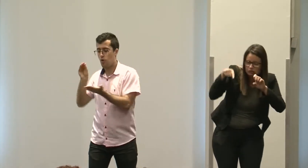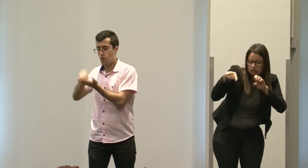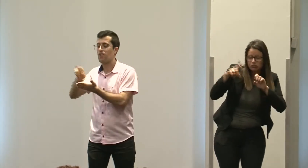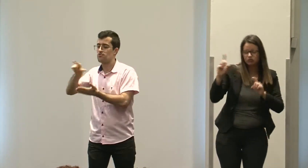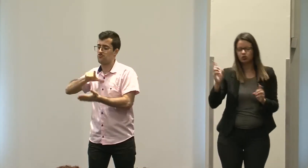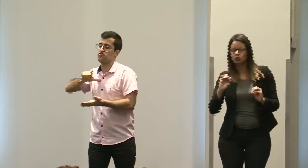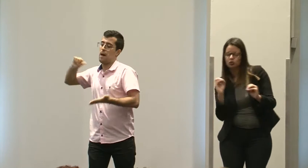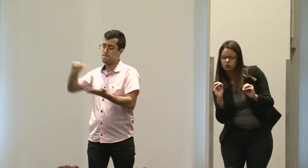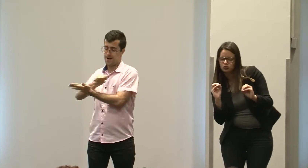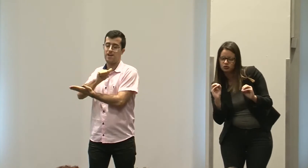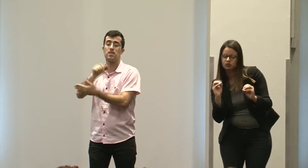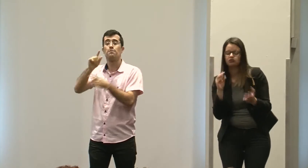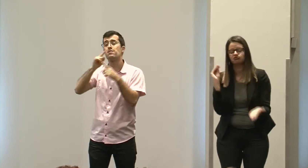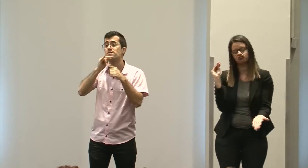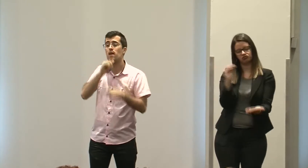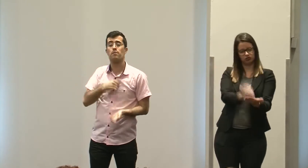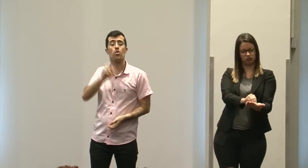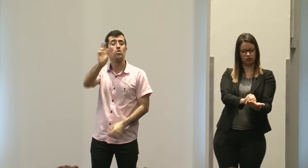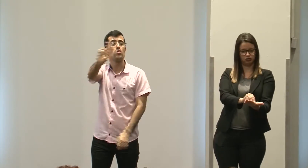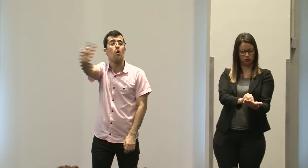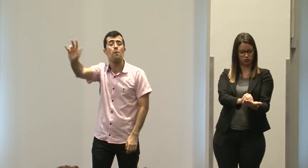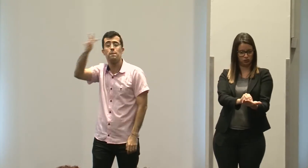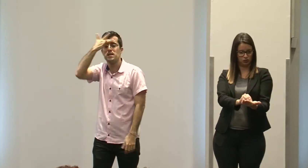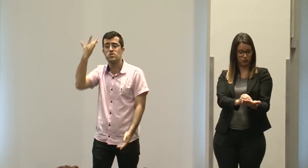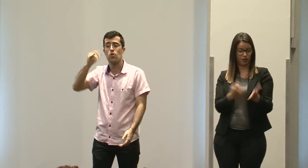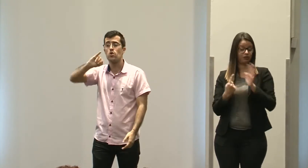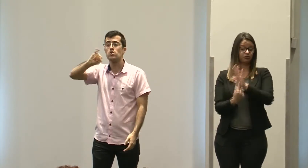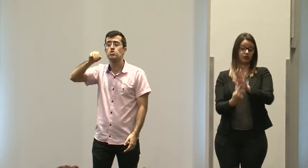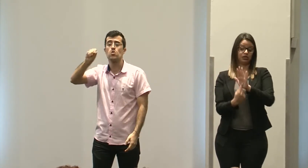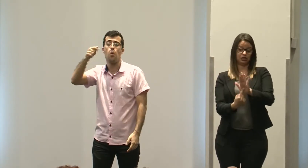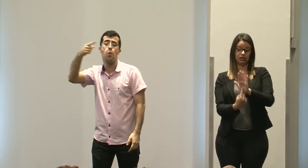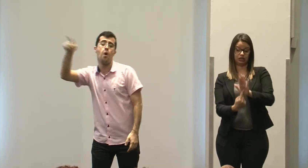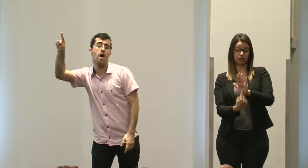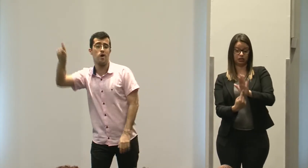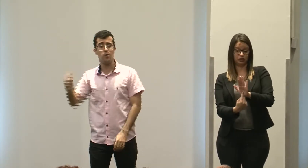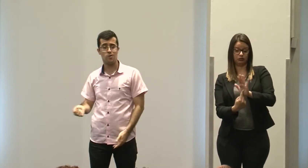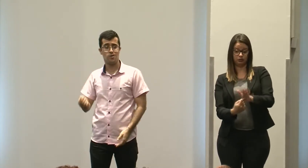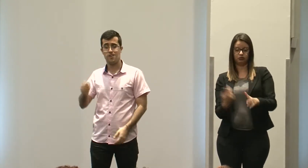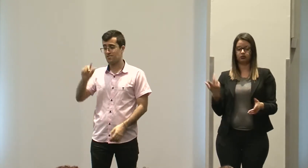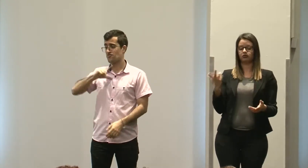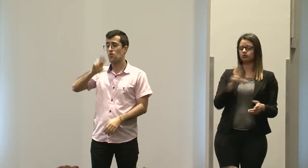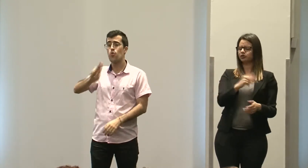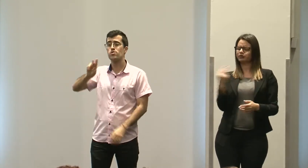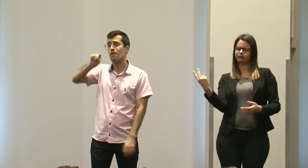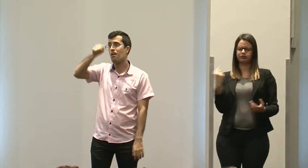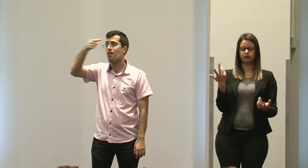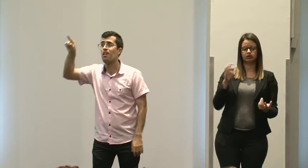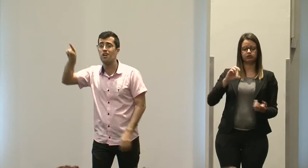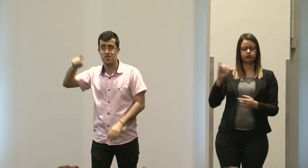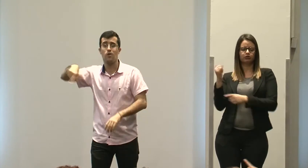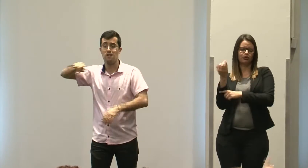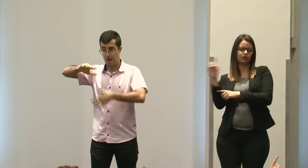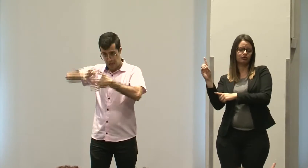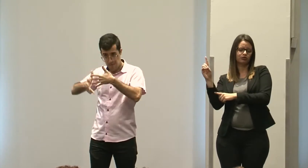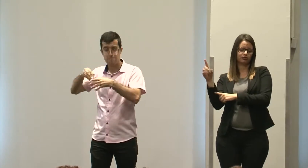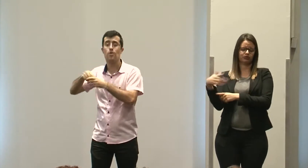demarcar o uso dos acentos agudos, como tio, circunflexo e o